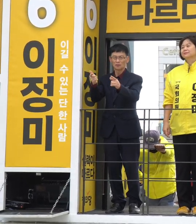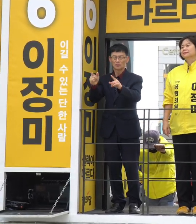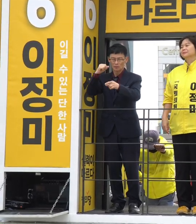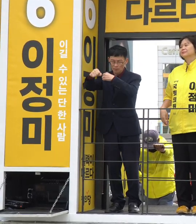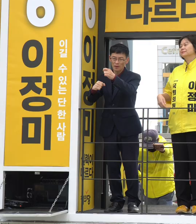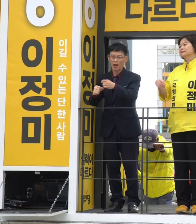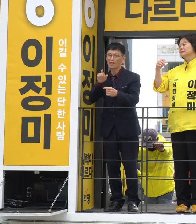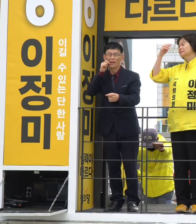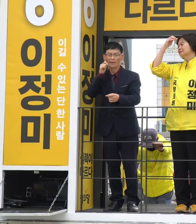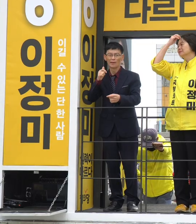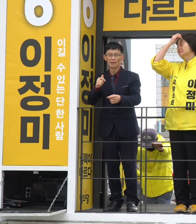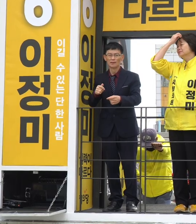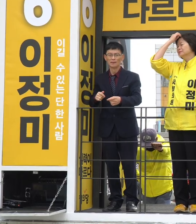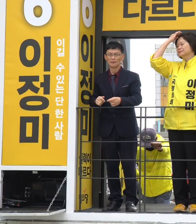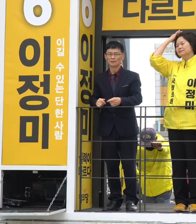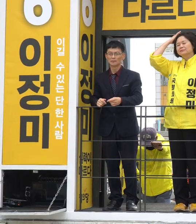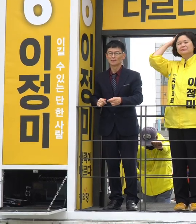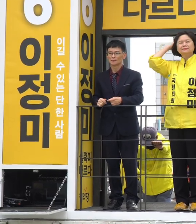됩니까?